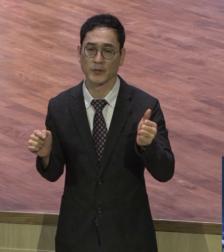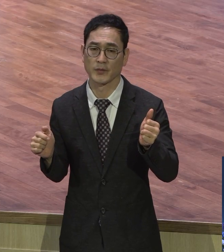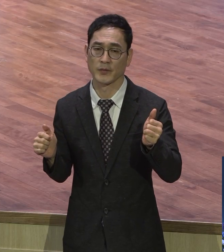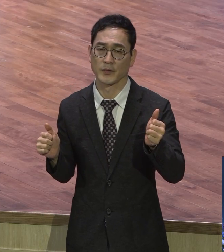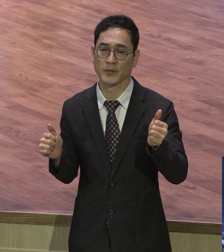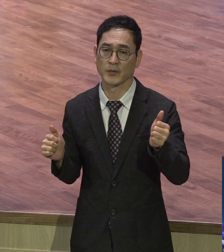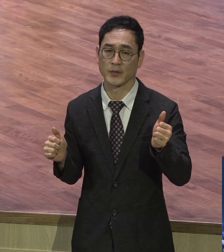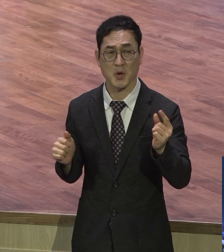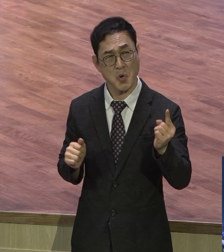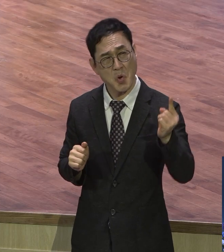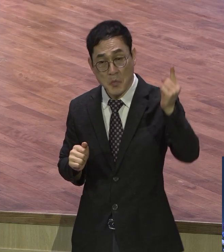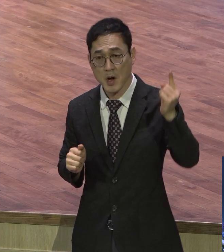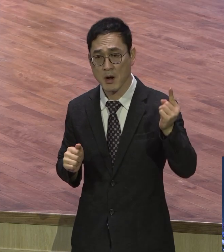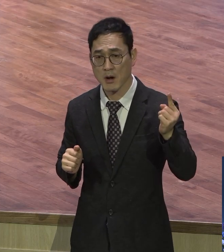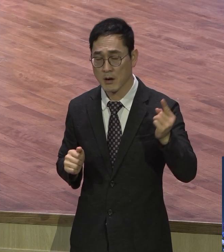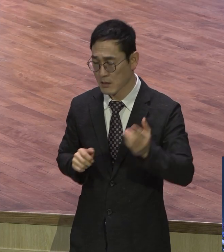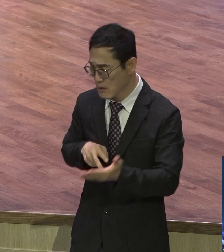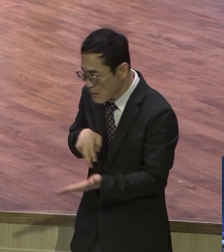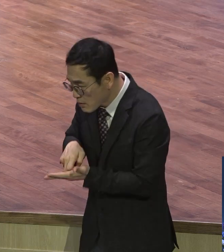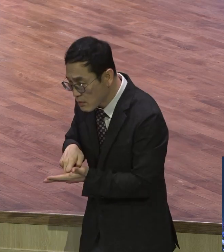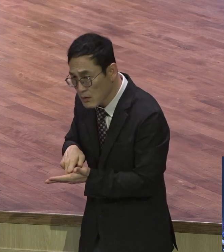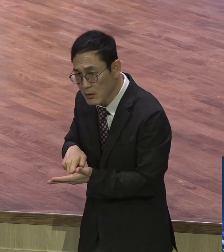예수님 발 앞에 무릎을 꿇었다.